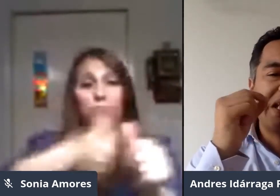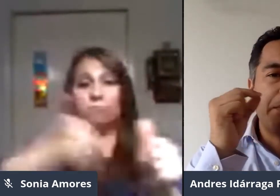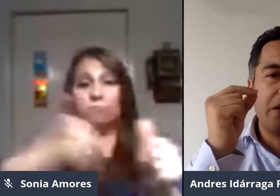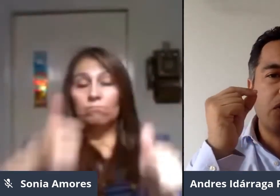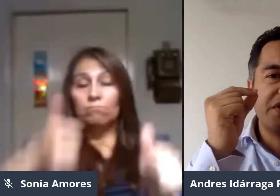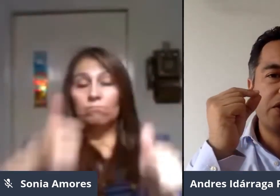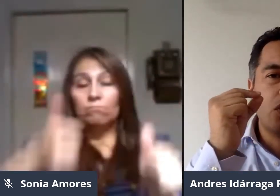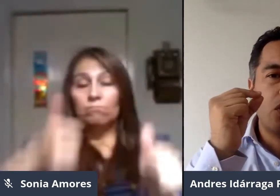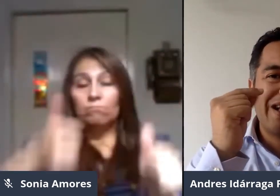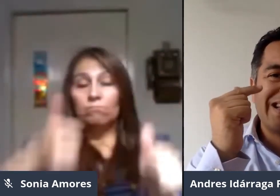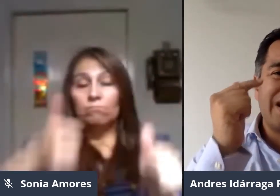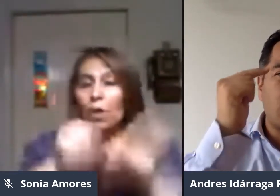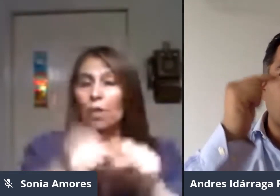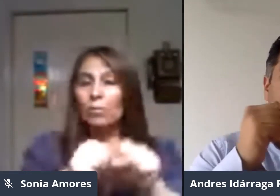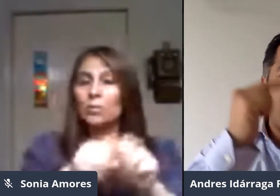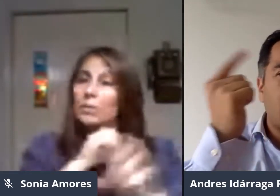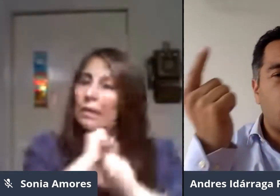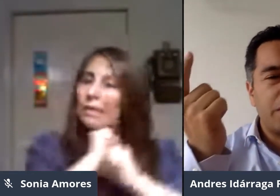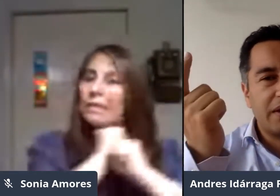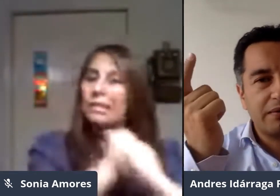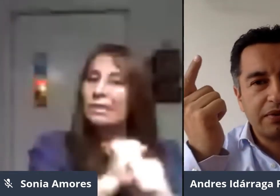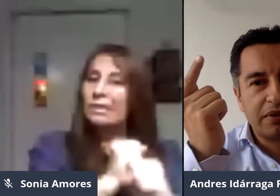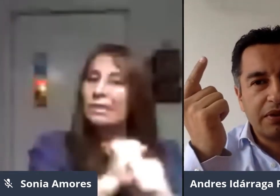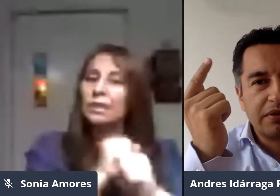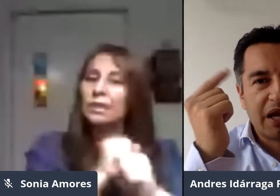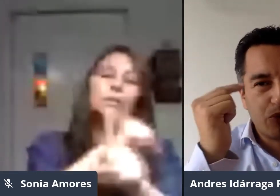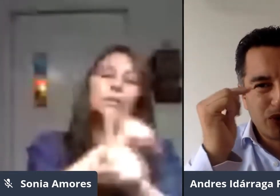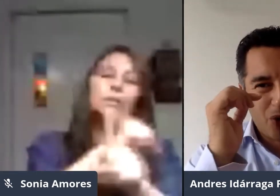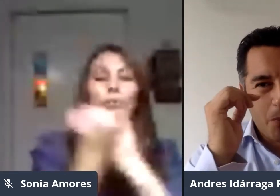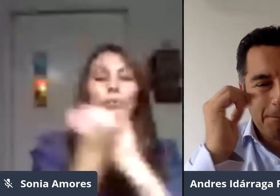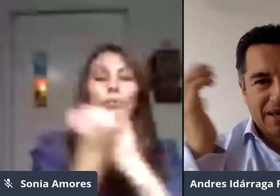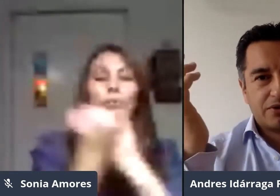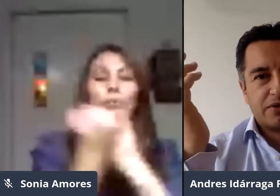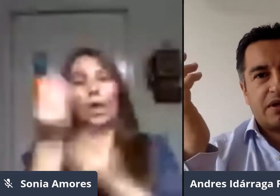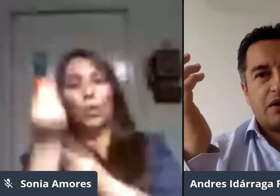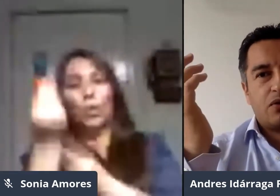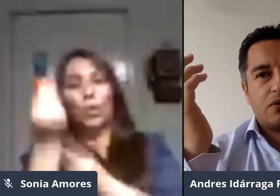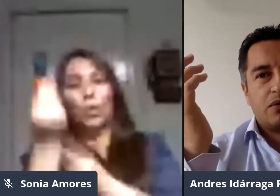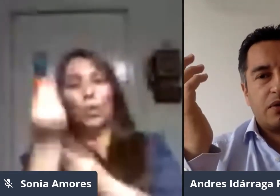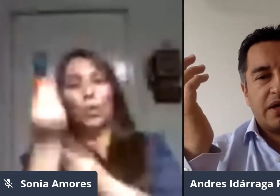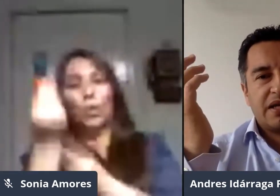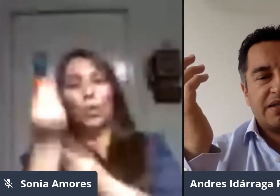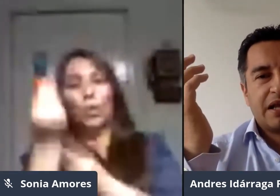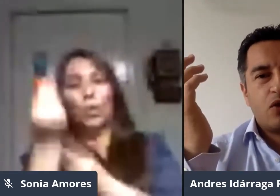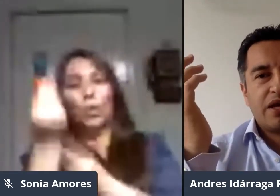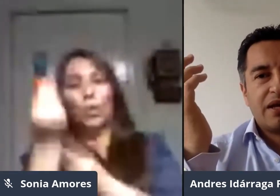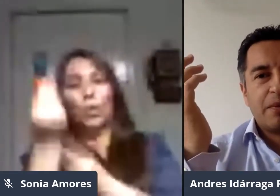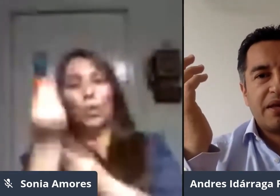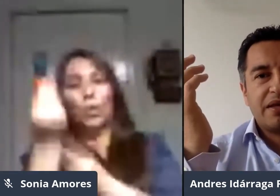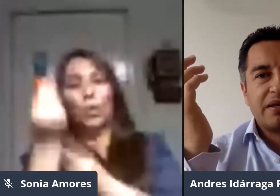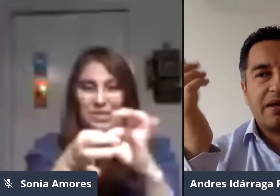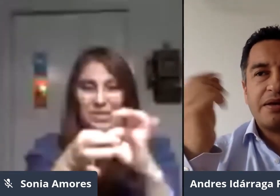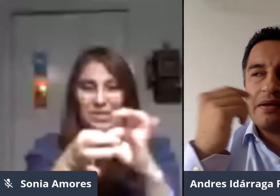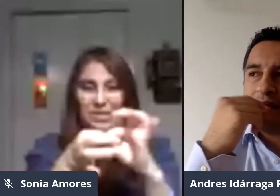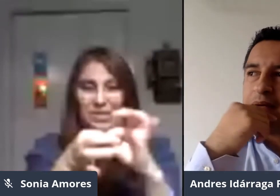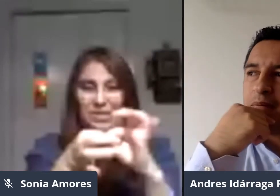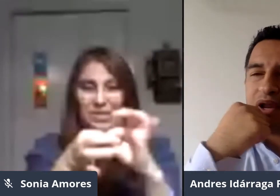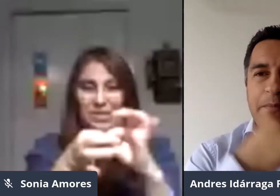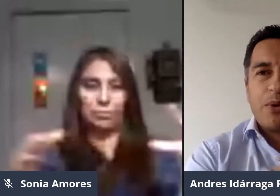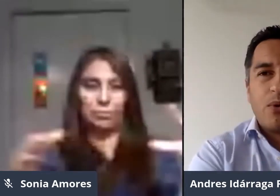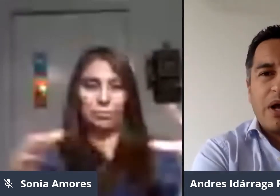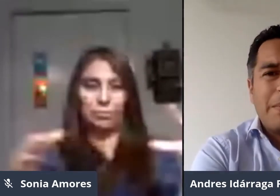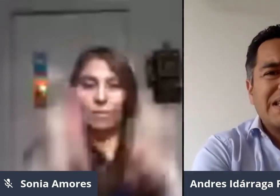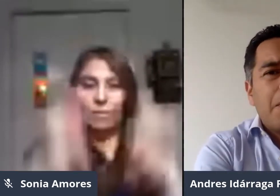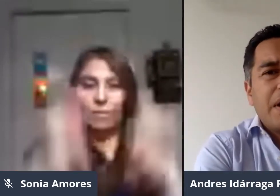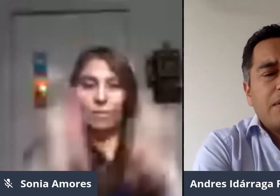ese sometimiento, insisto, de lo social a la economía. Tenemos que romper esa lógica en la medida en que,